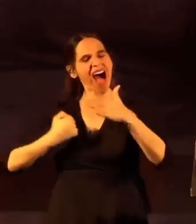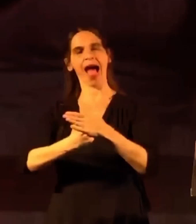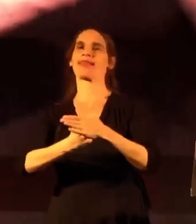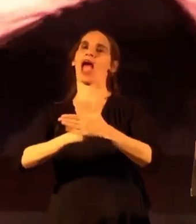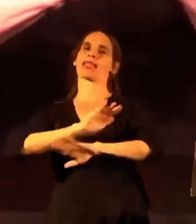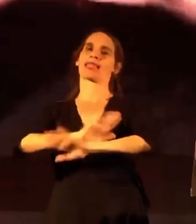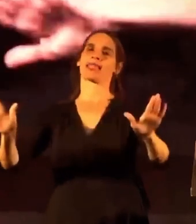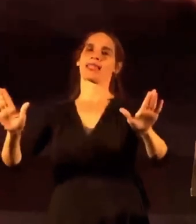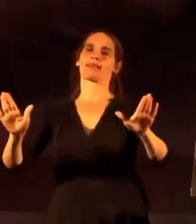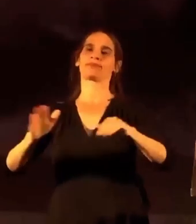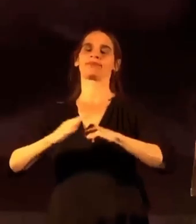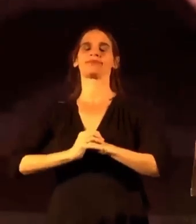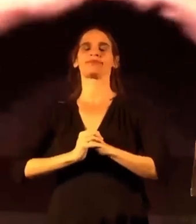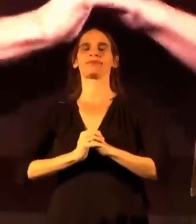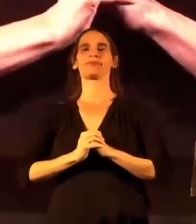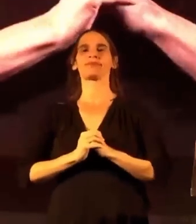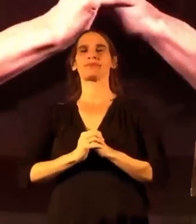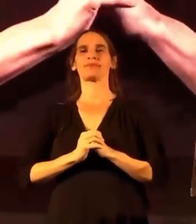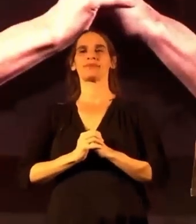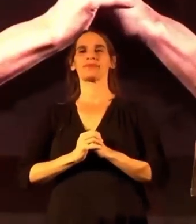כאן.